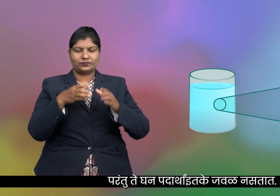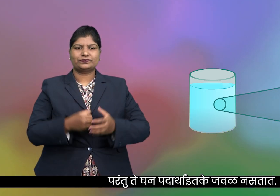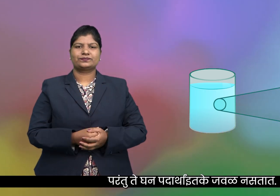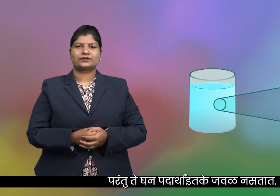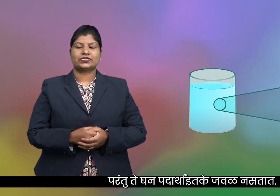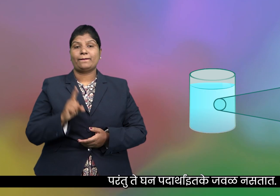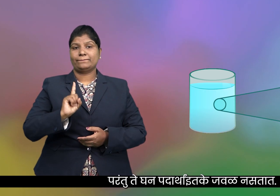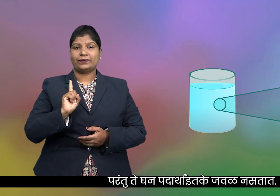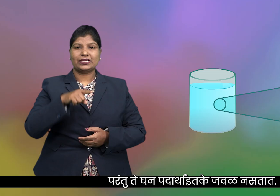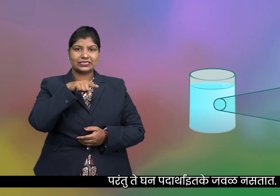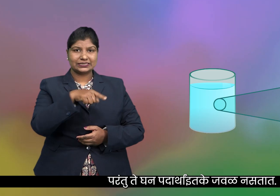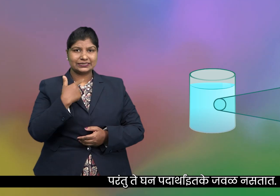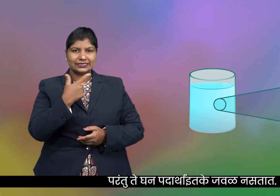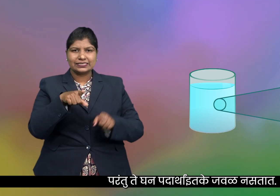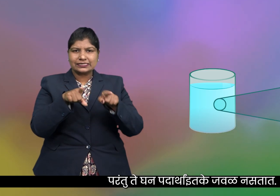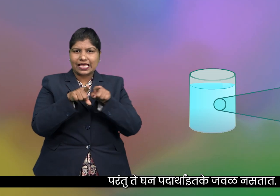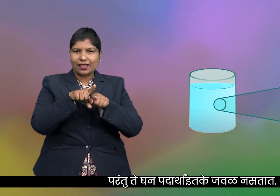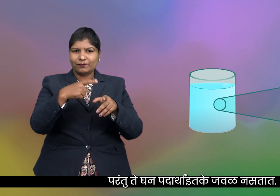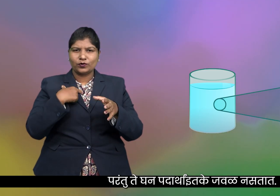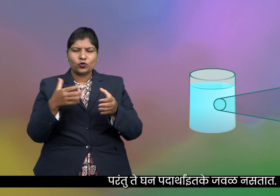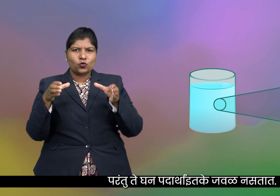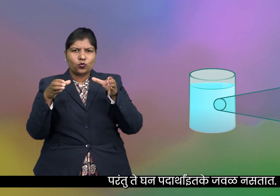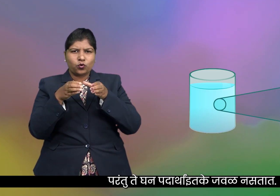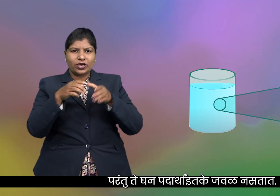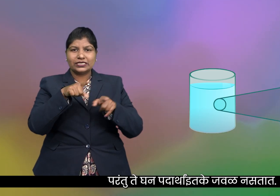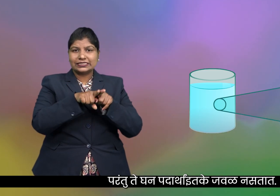परंतु ते घन पदार्थ इतके जवळ नसतात.